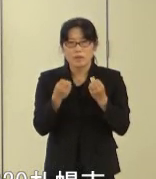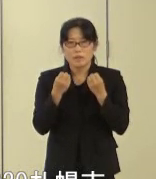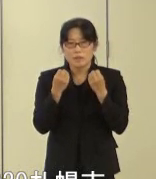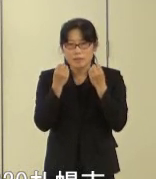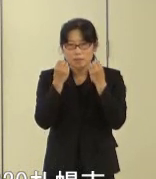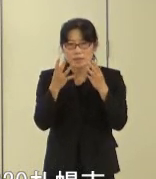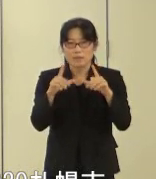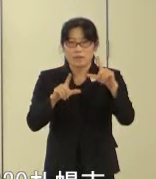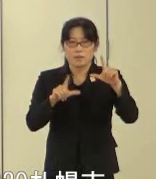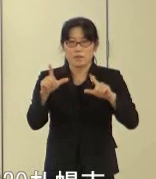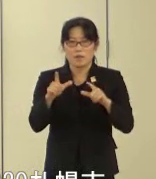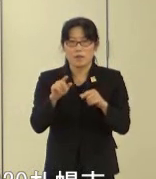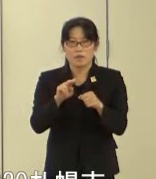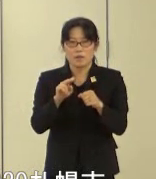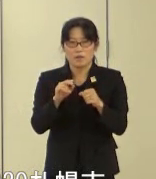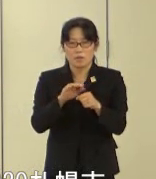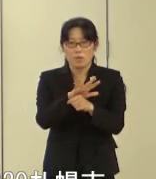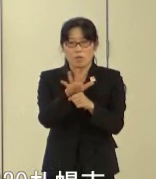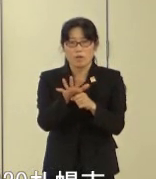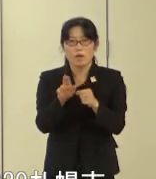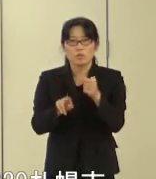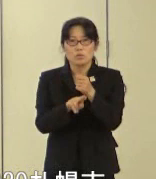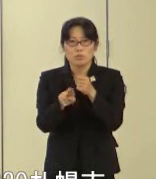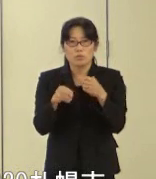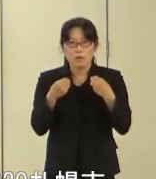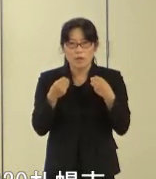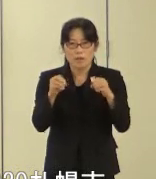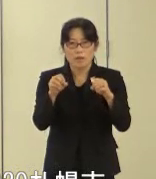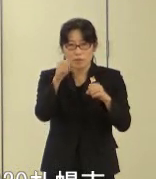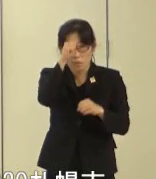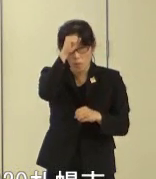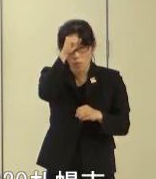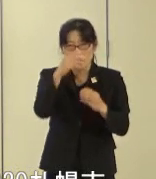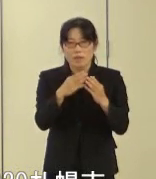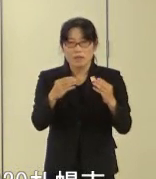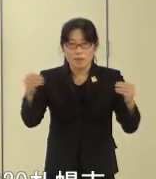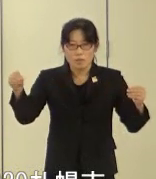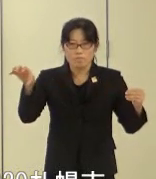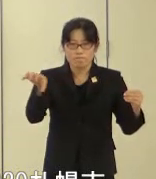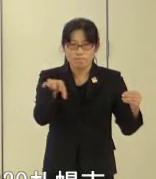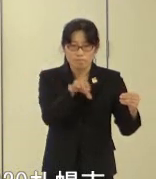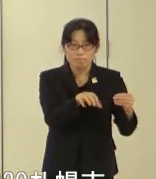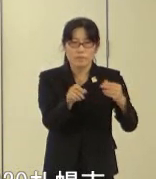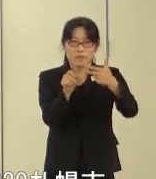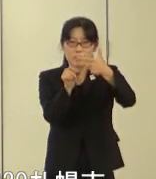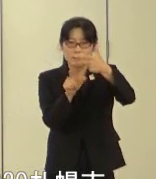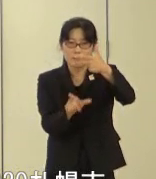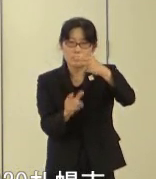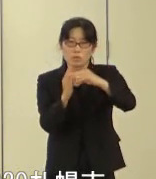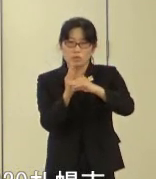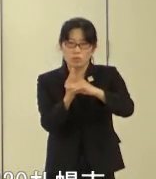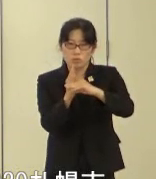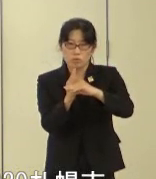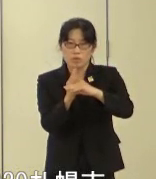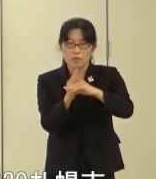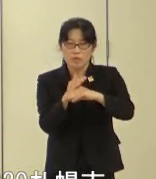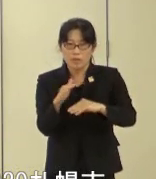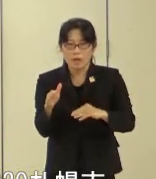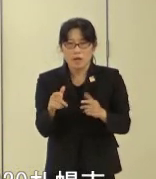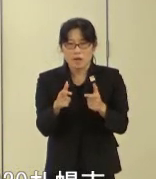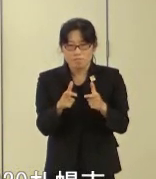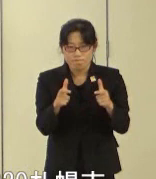状況というものが全国的にでもですね、7月中旬からまた増えてき